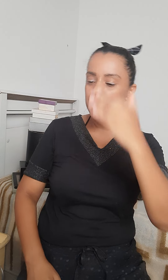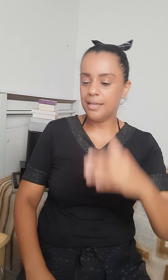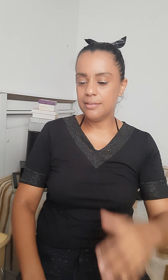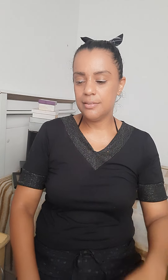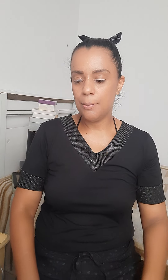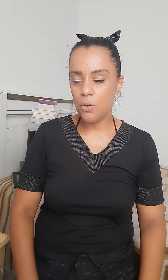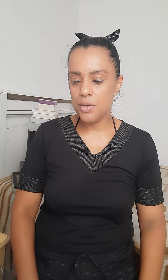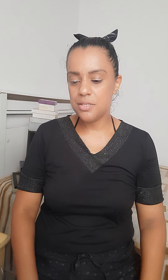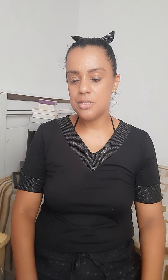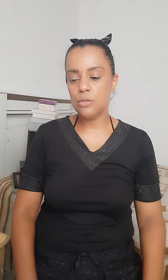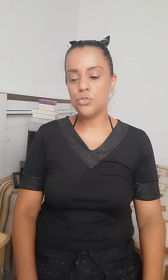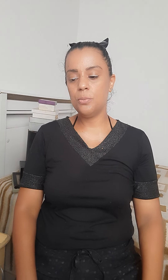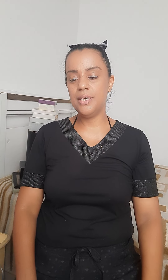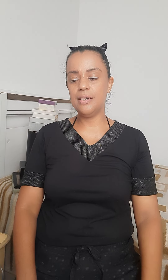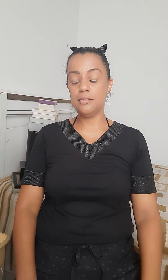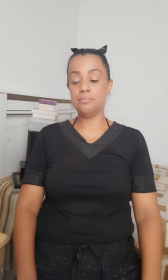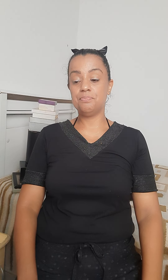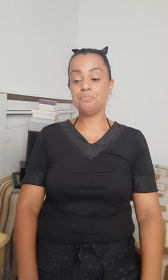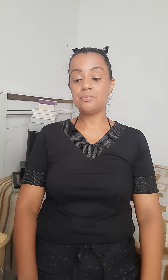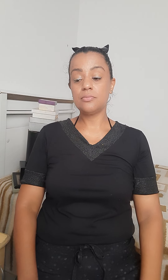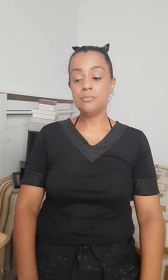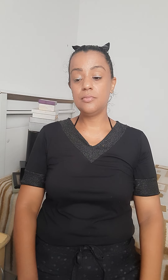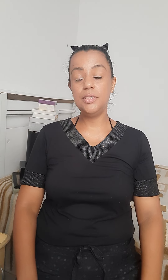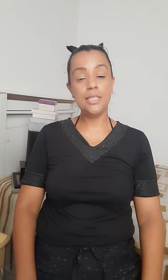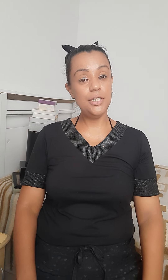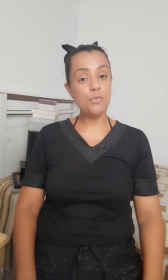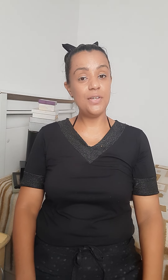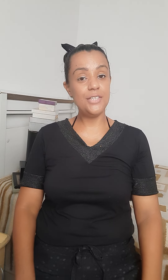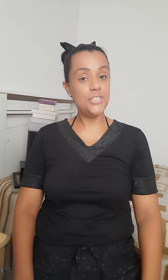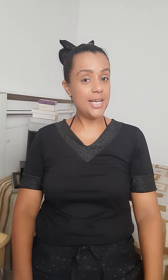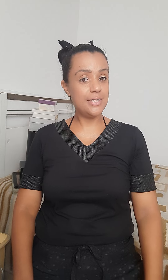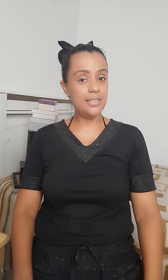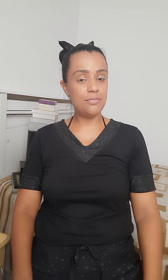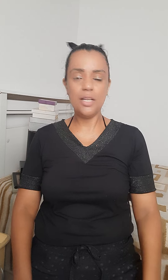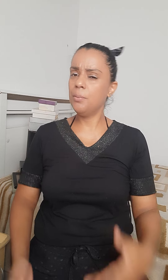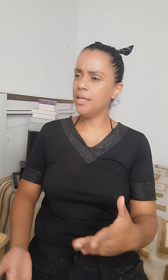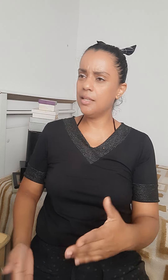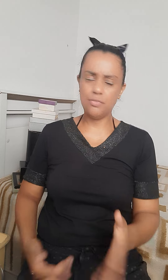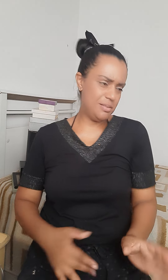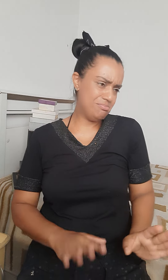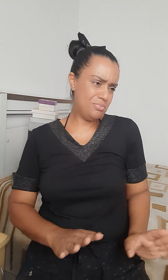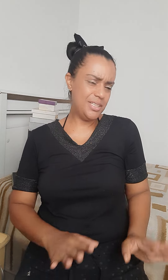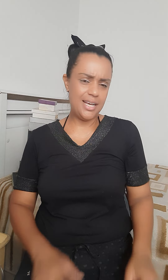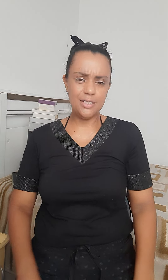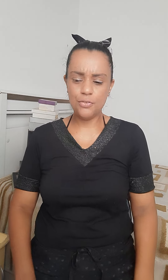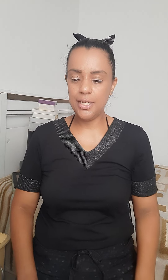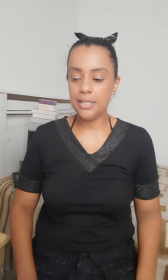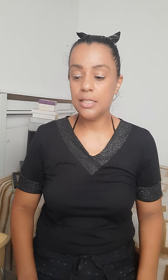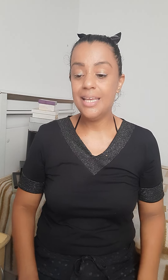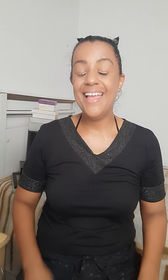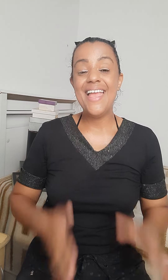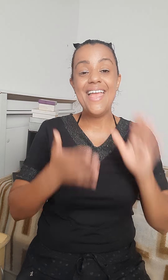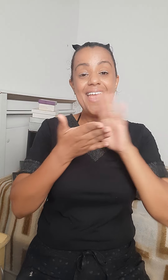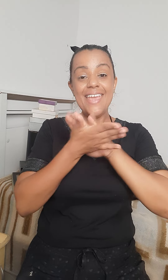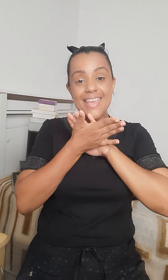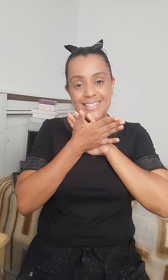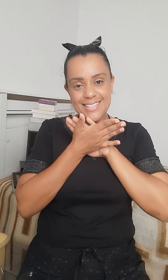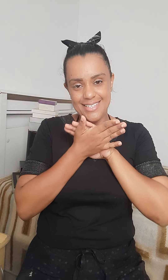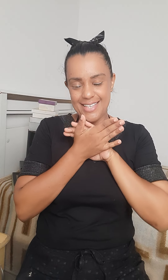obrigada, tá bom? Esse é o sinal de obrigado. E aí eu vou falar de nada, né? Falar obrigado, falar por nada, foi nada. Esse